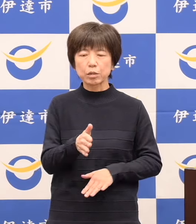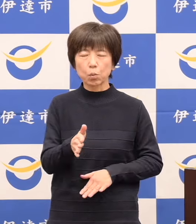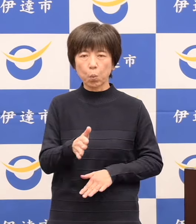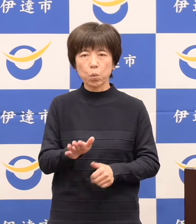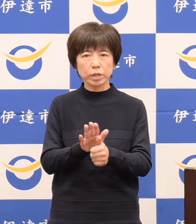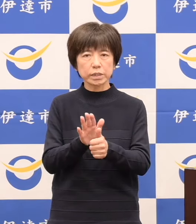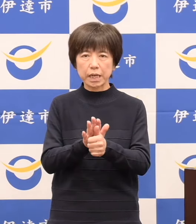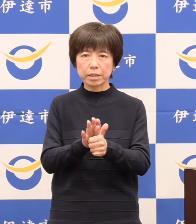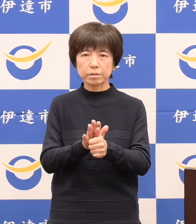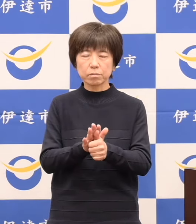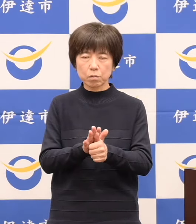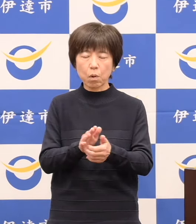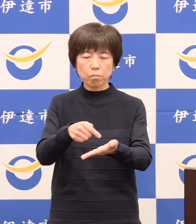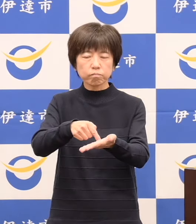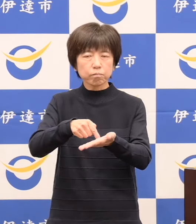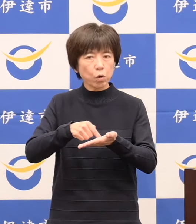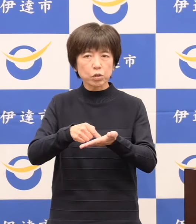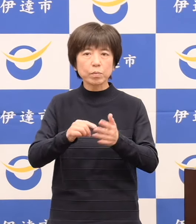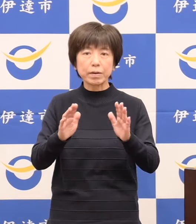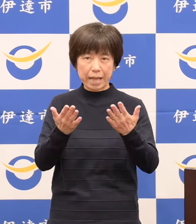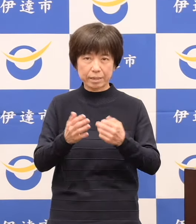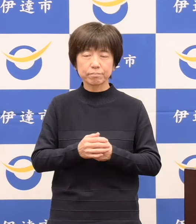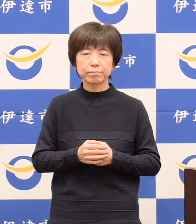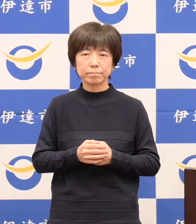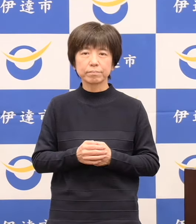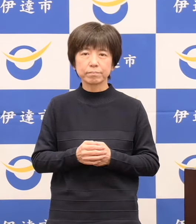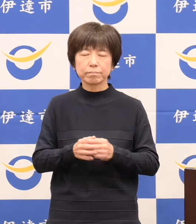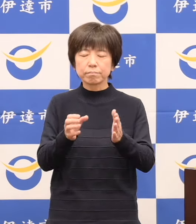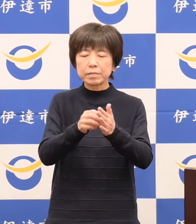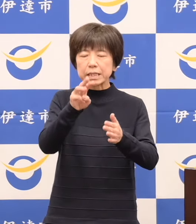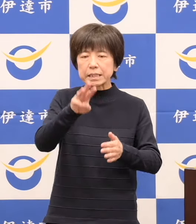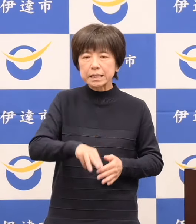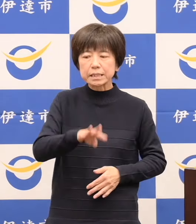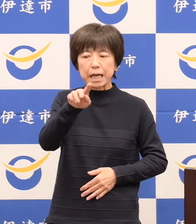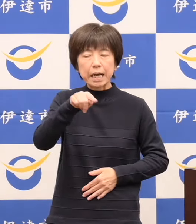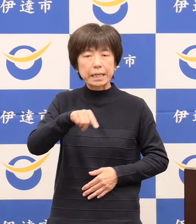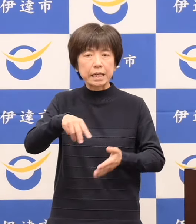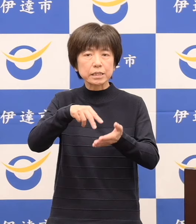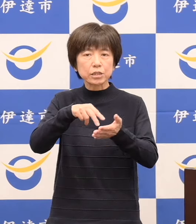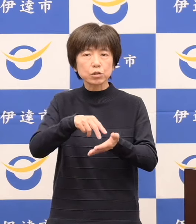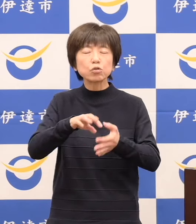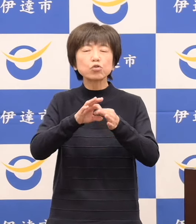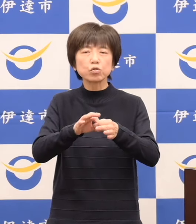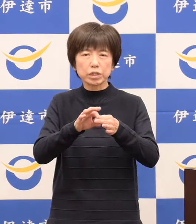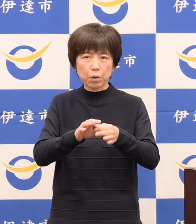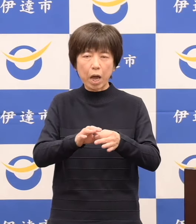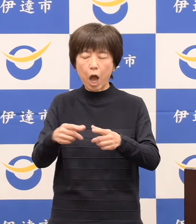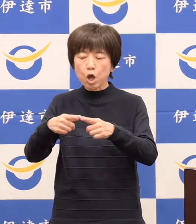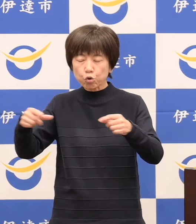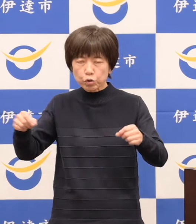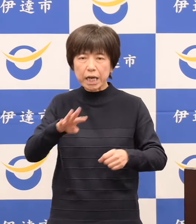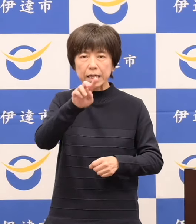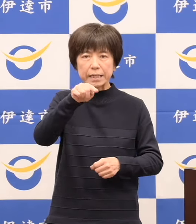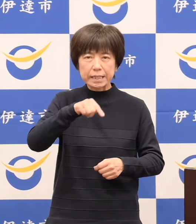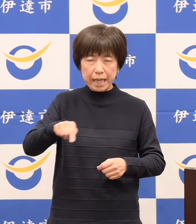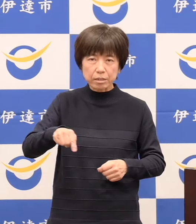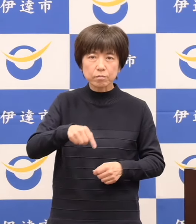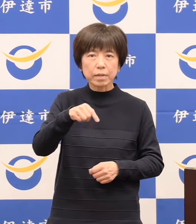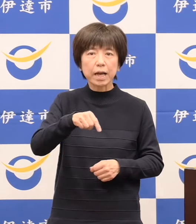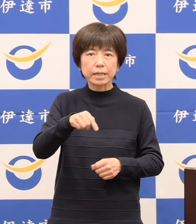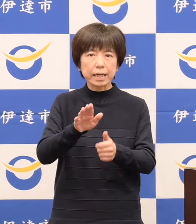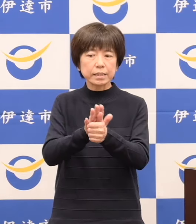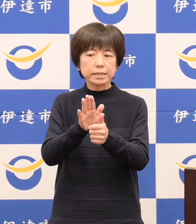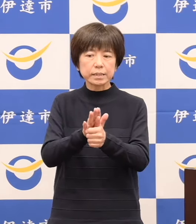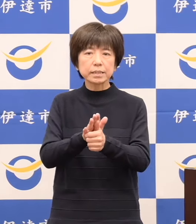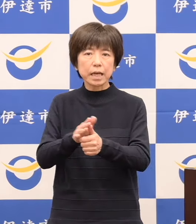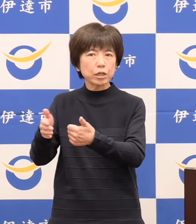。また石川県につきましては、これは国や県のスキームの中で支援要